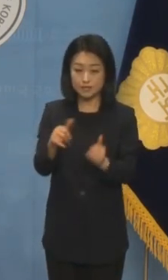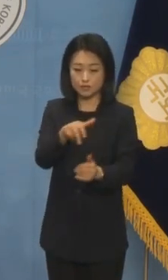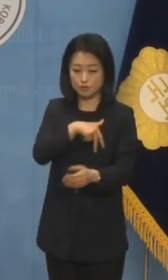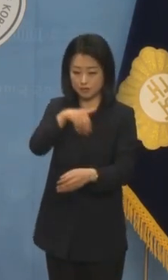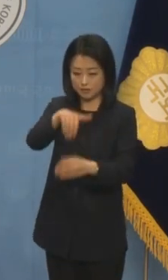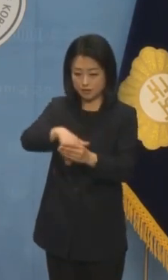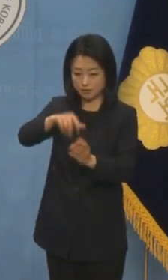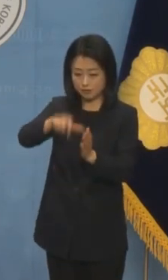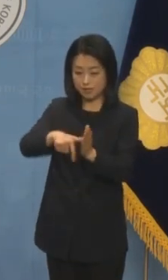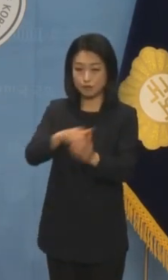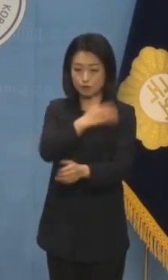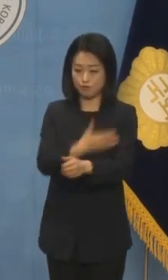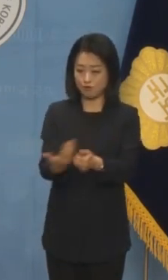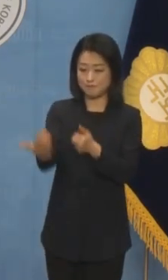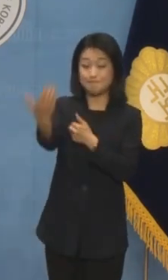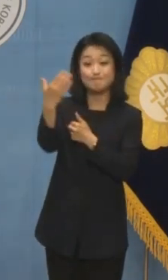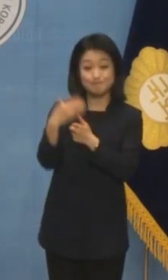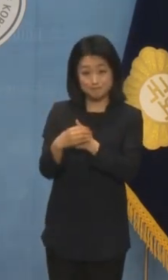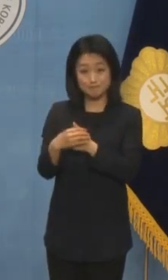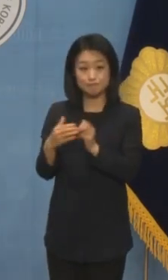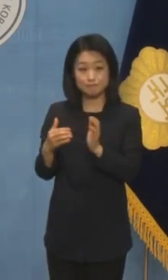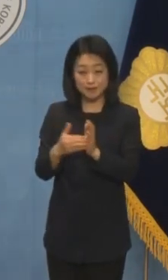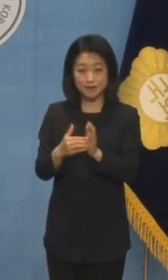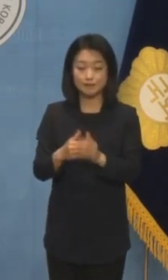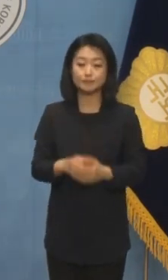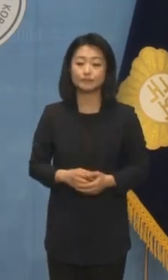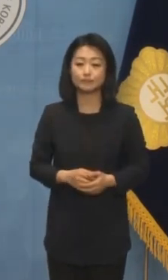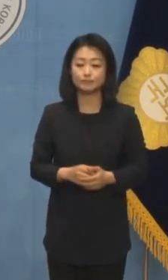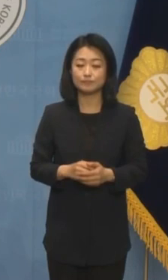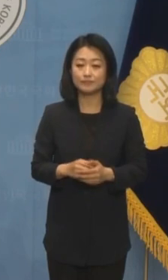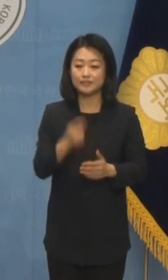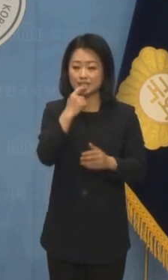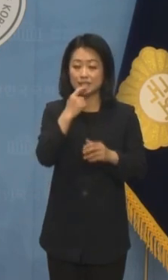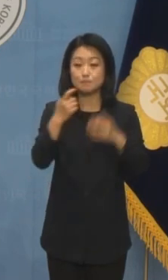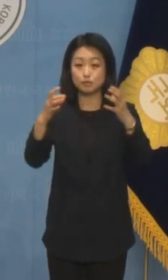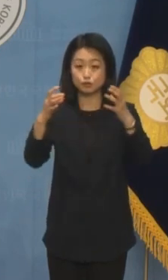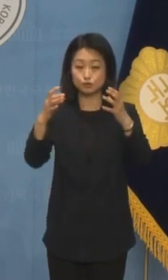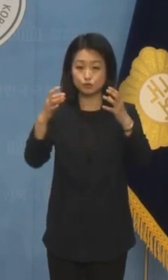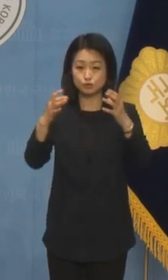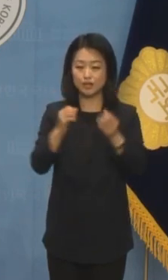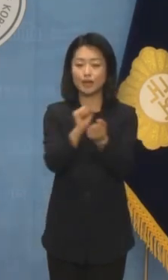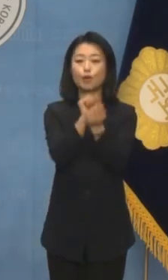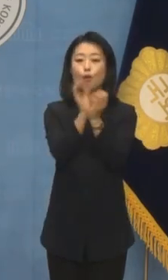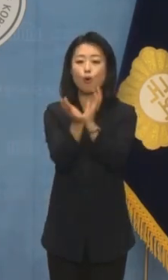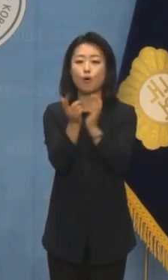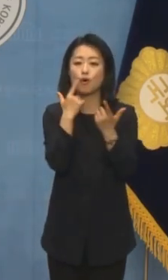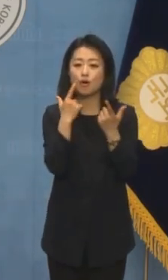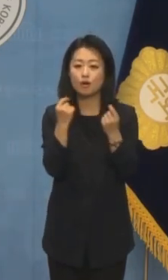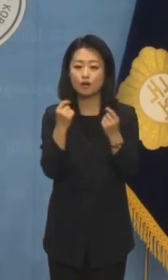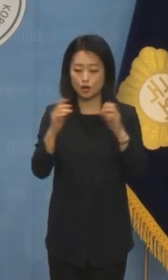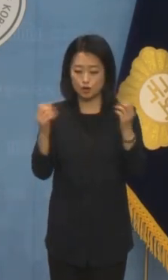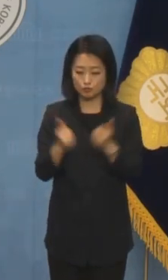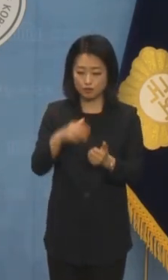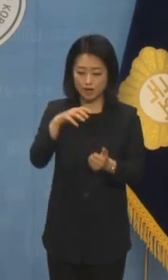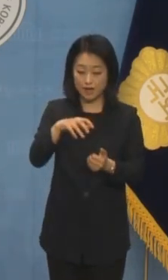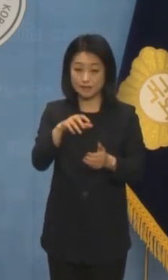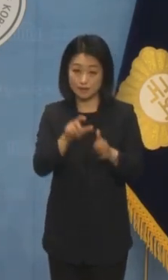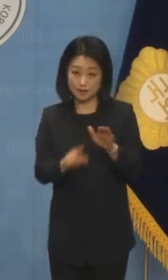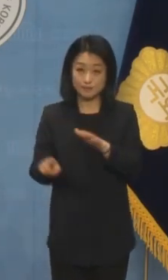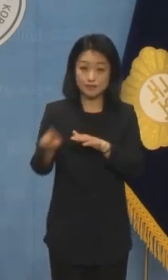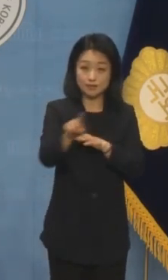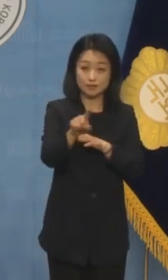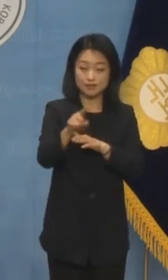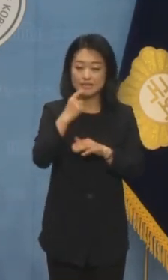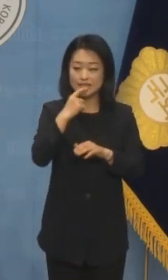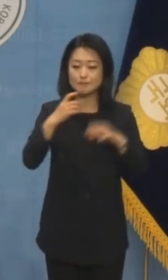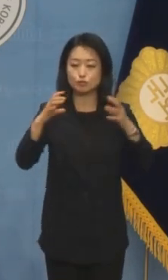총선 민심입니다. 민주주의의 꽃이자 최후의 보루인 국회가 앞장서서 민주주의를 지켜야 합니다.